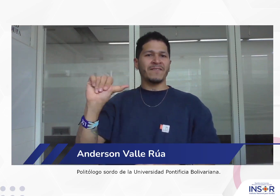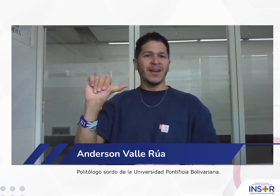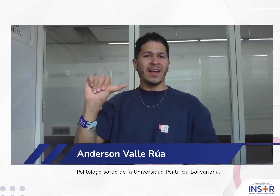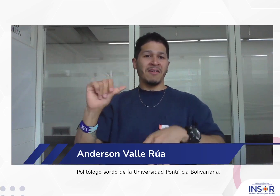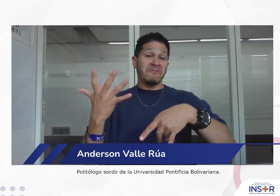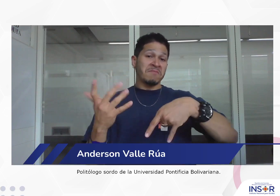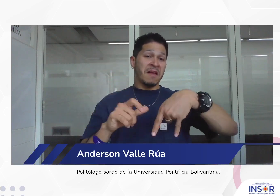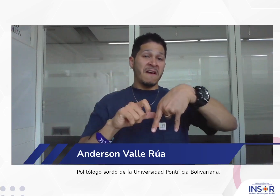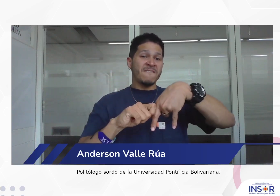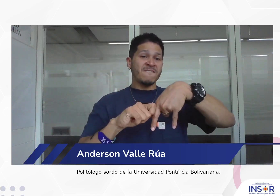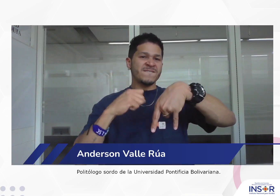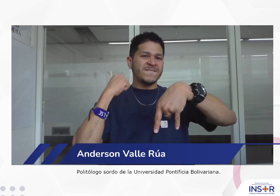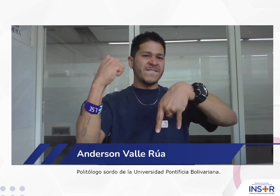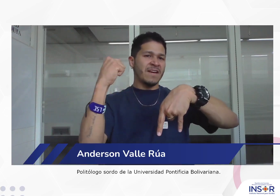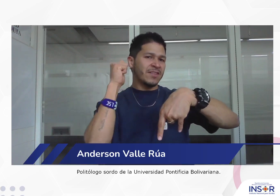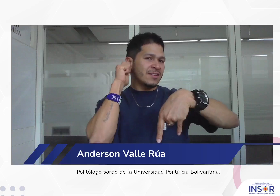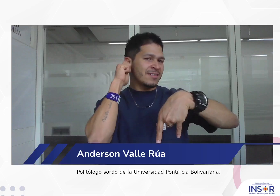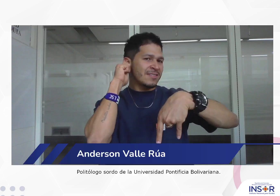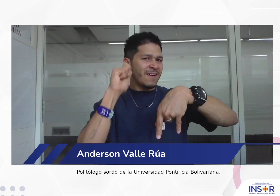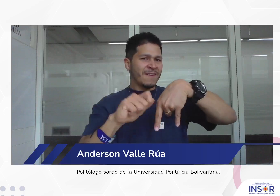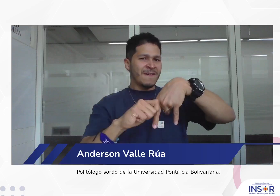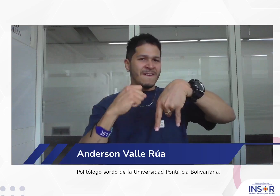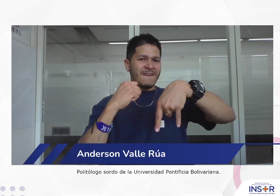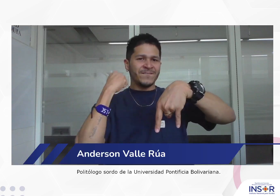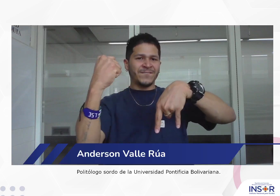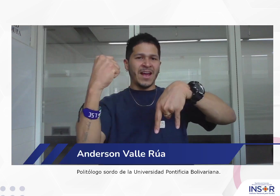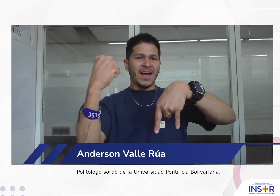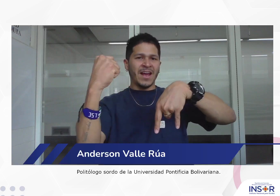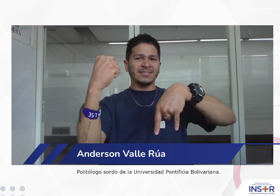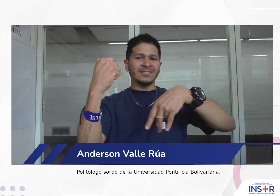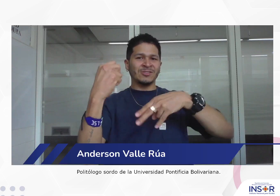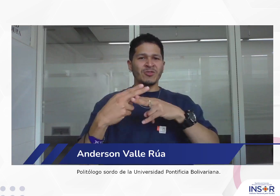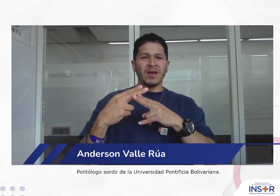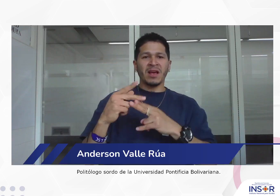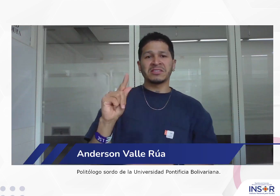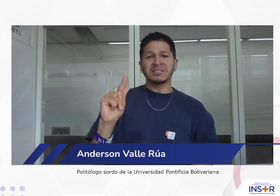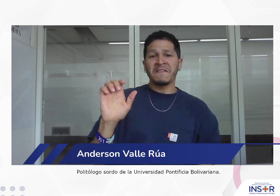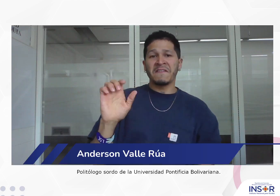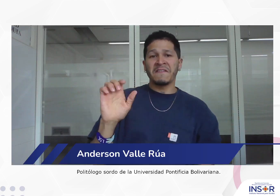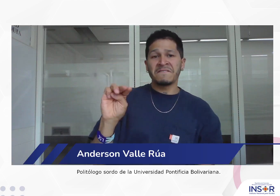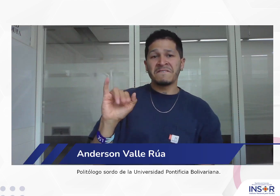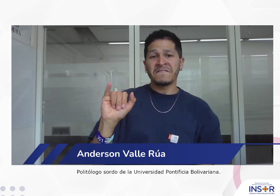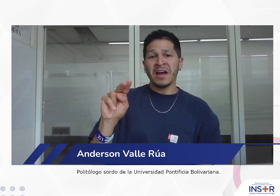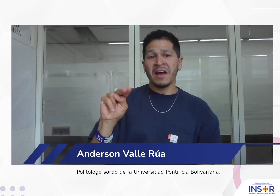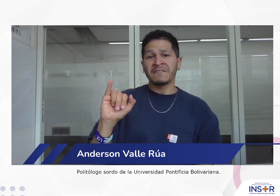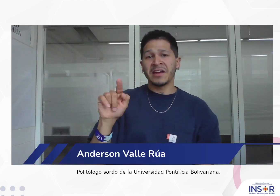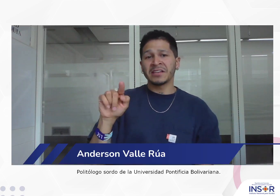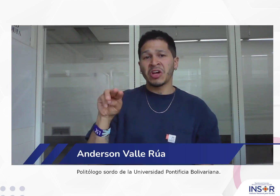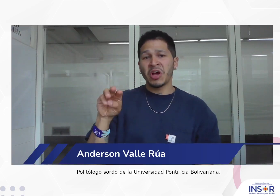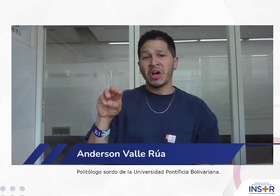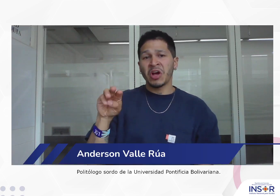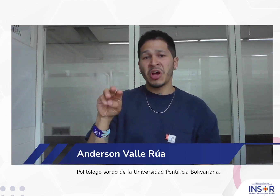llamó muchísimo la atención y fue el del feminismo. Usamos esta seña también para feminismo.